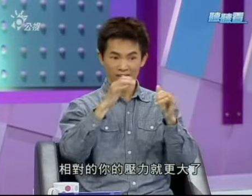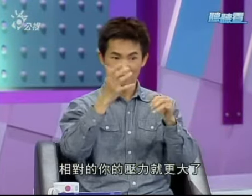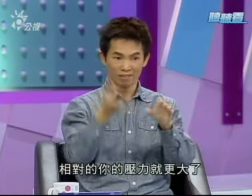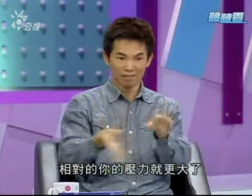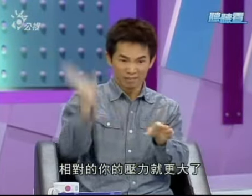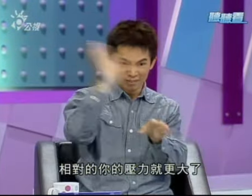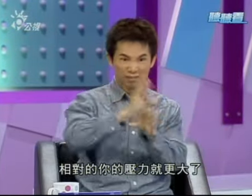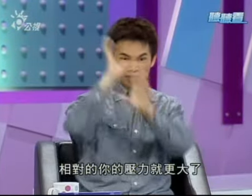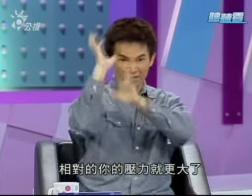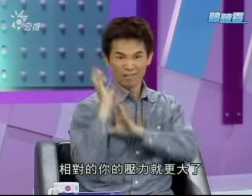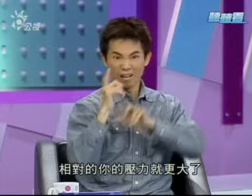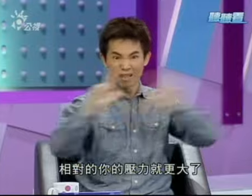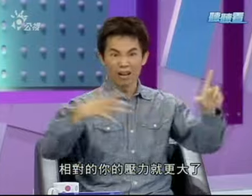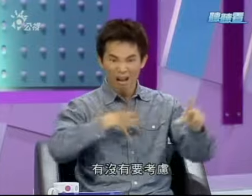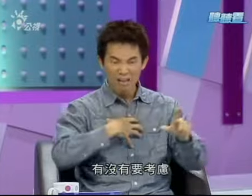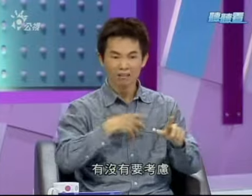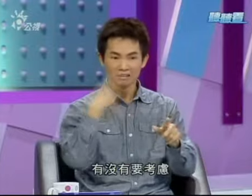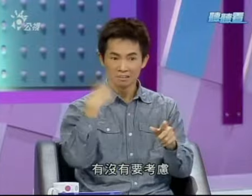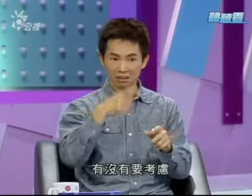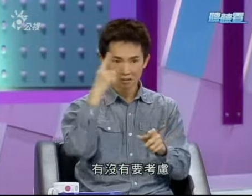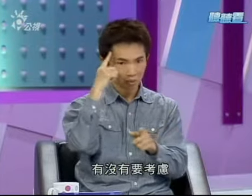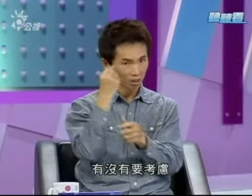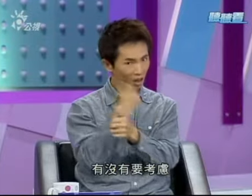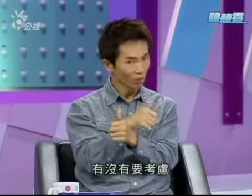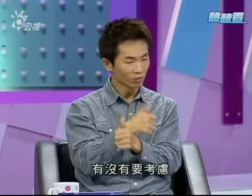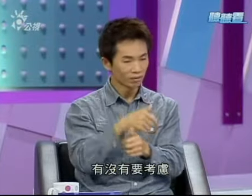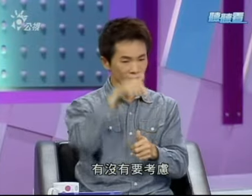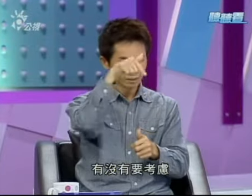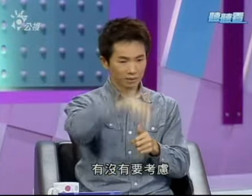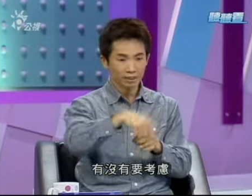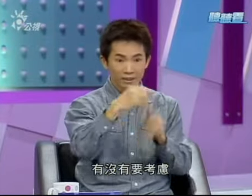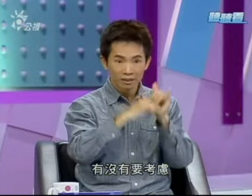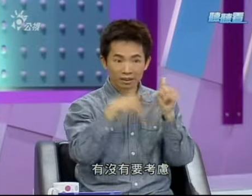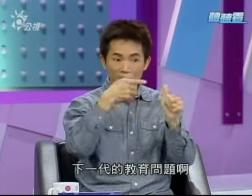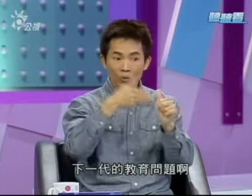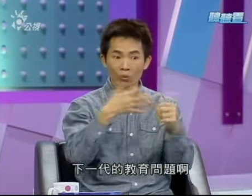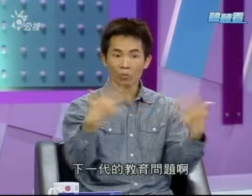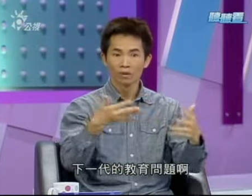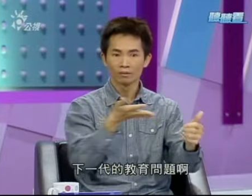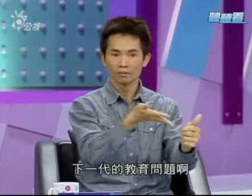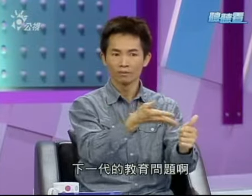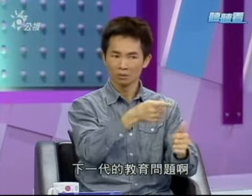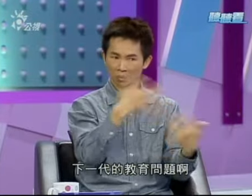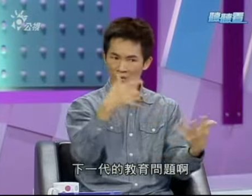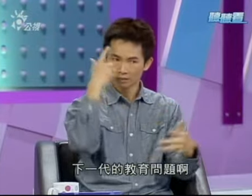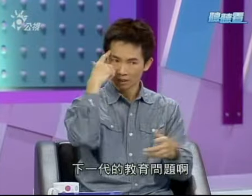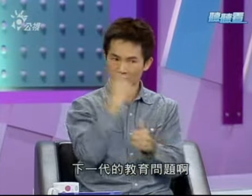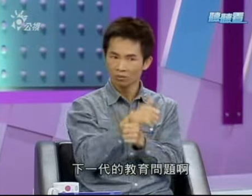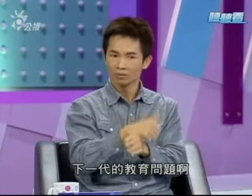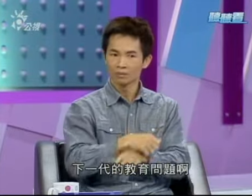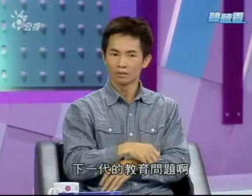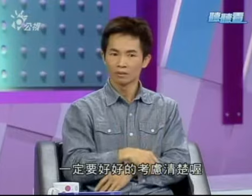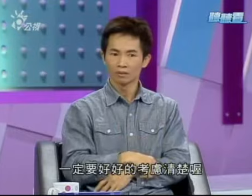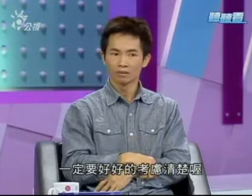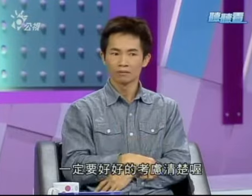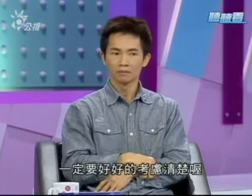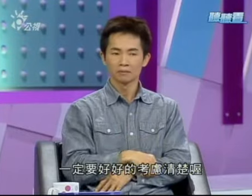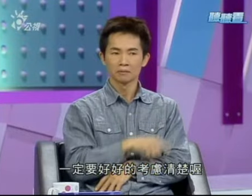力就更大了有没有要考虑下一代的教育问题啊一定要好好地考虑